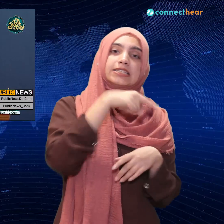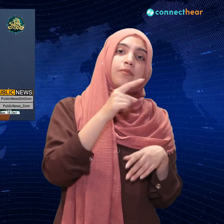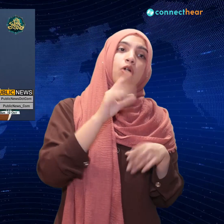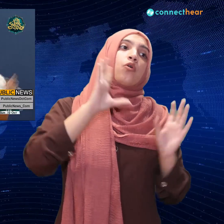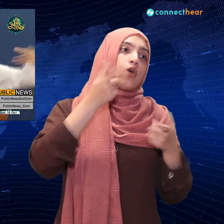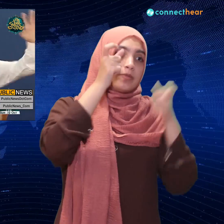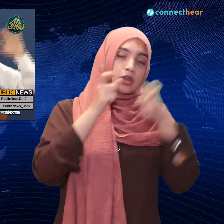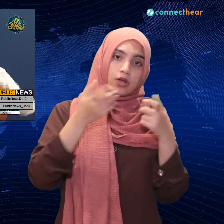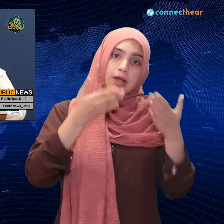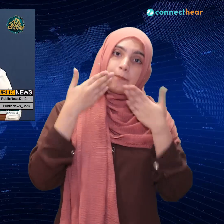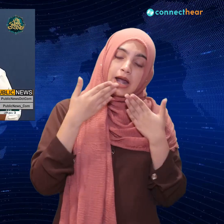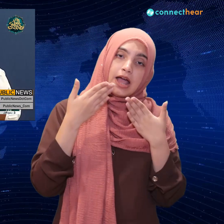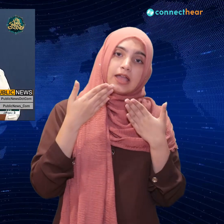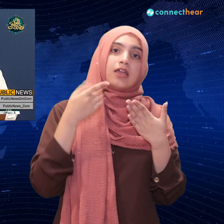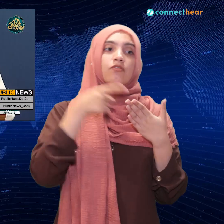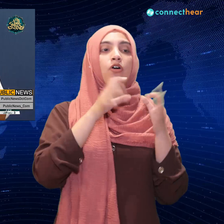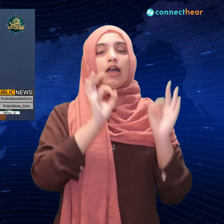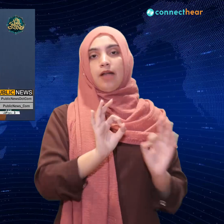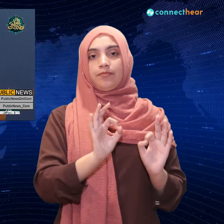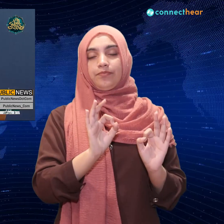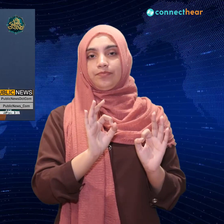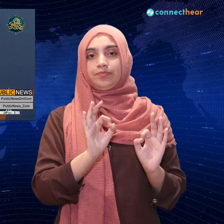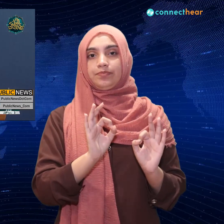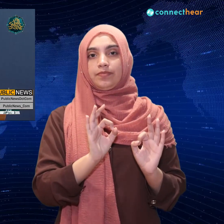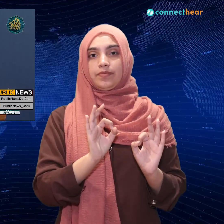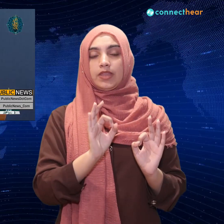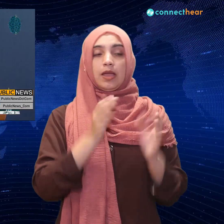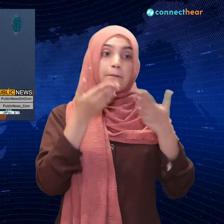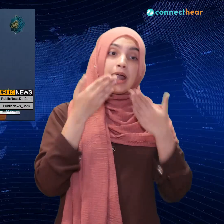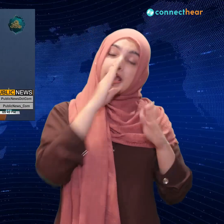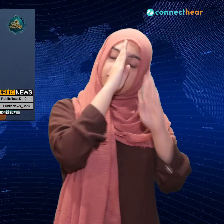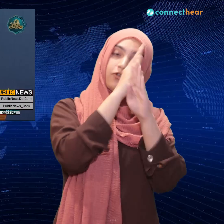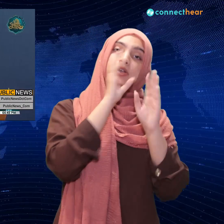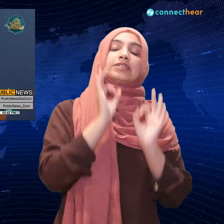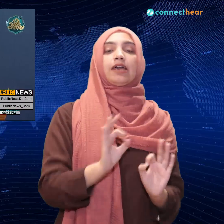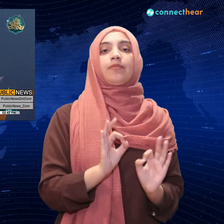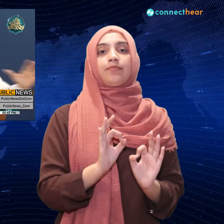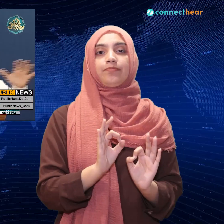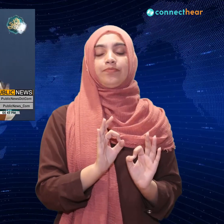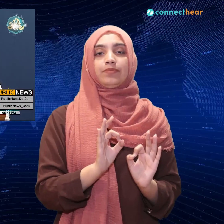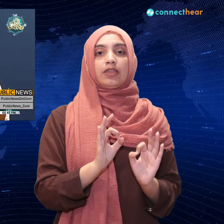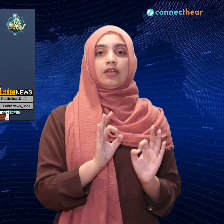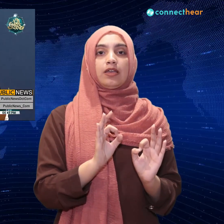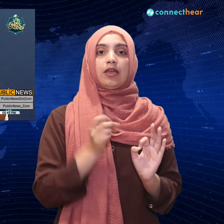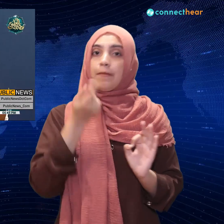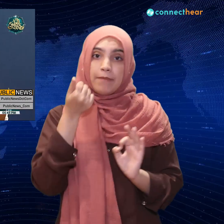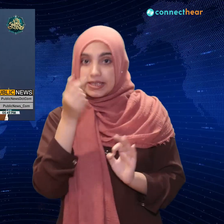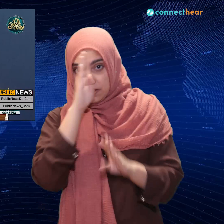گا وہ آزاد ہے. ترجیح دی، تعلیم کو ترجیح دی پیسے کے